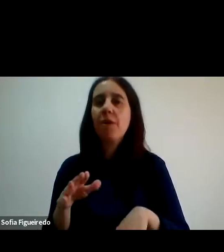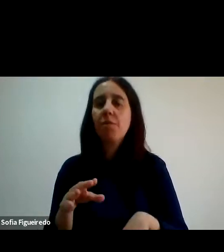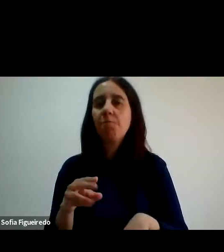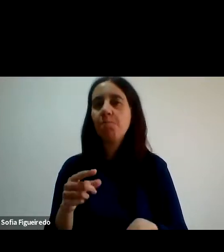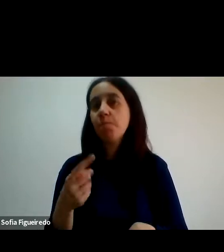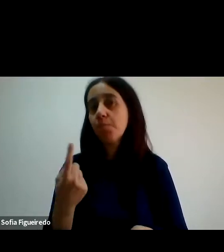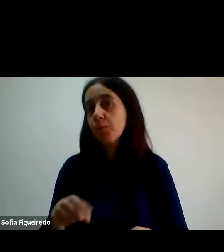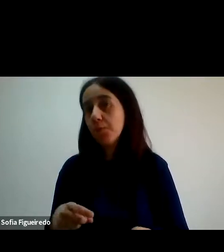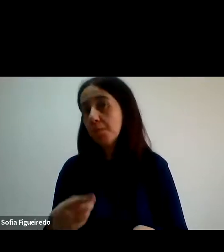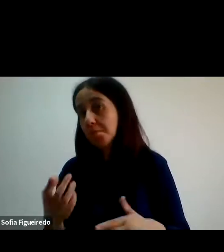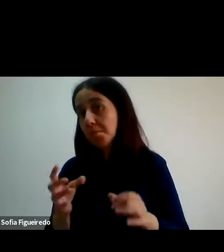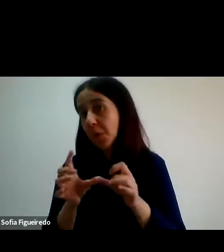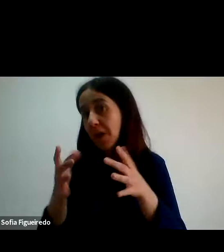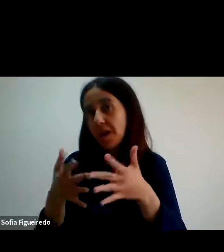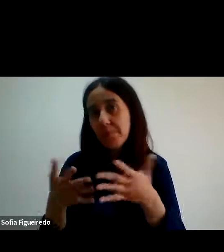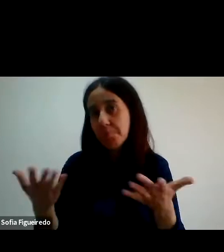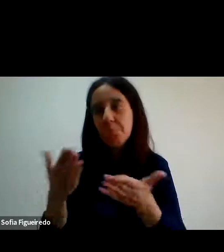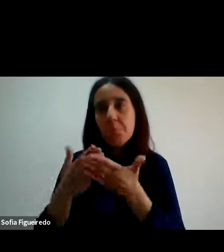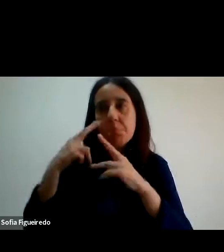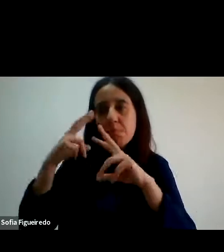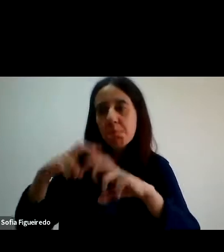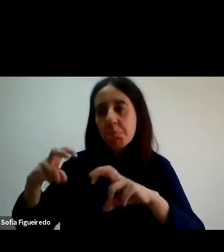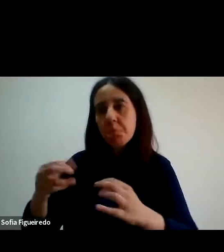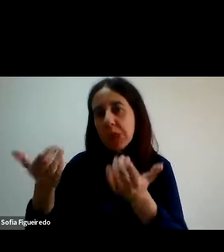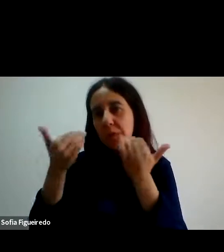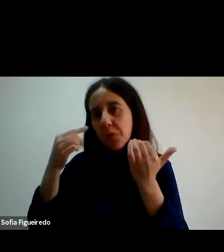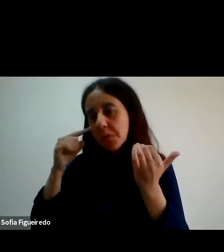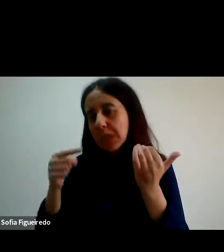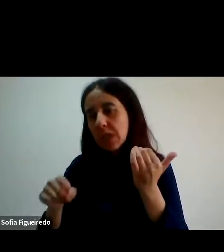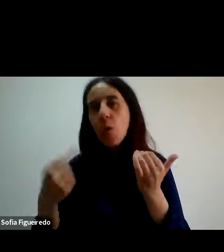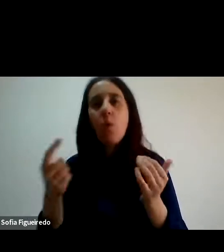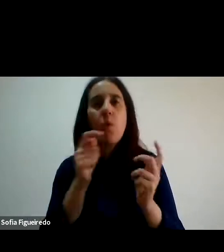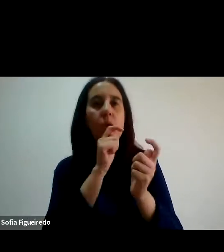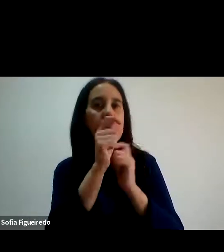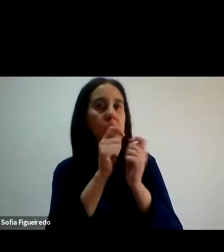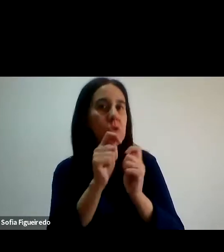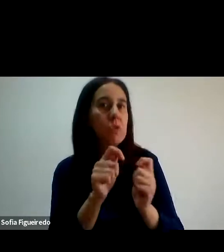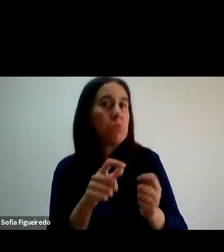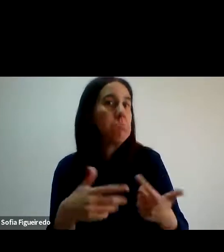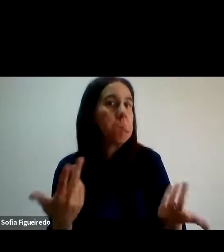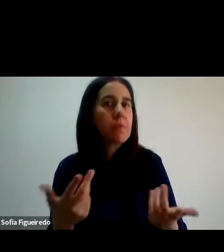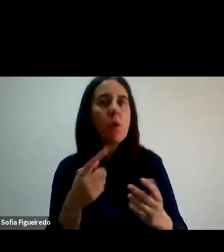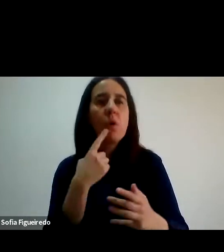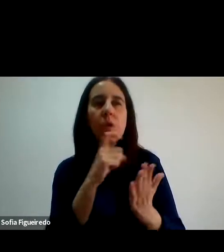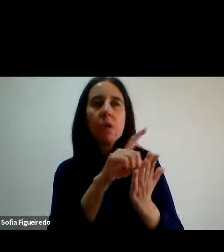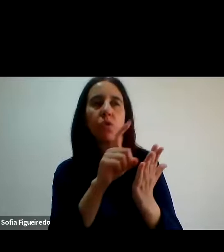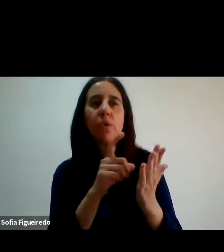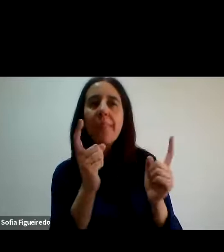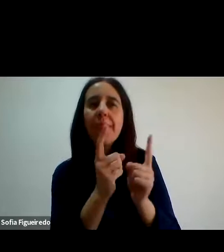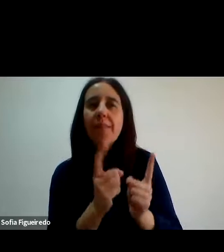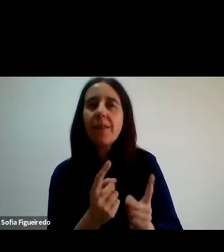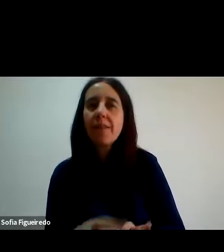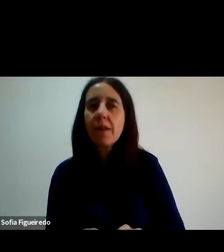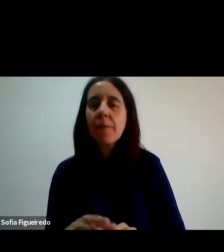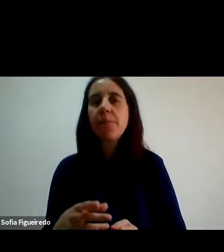meramente online, pesquisando por estudos, por informação, outras vezes por entrevistas, outras vezes por pequenos questionários que fazemos, outras